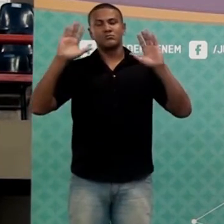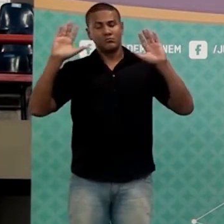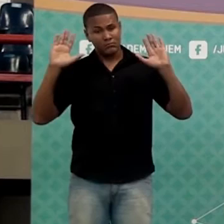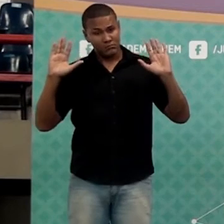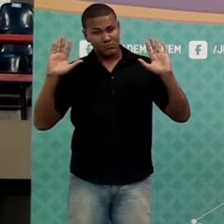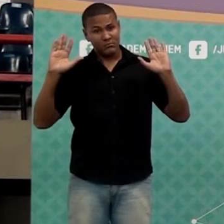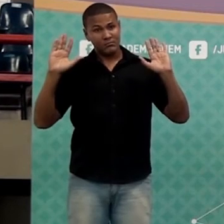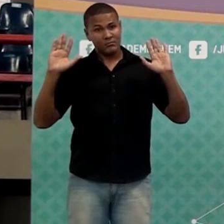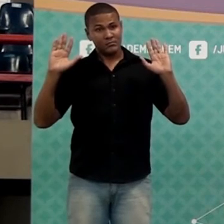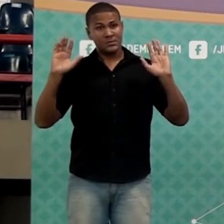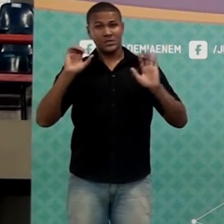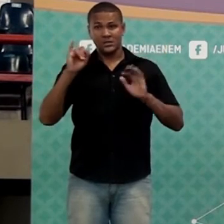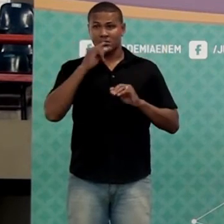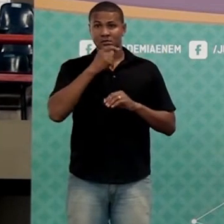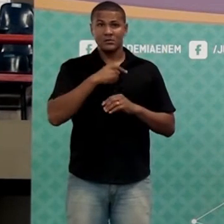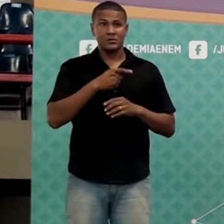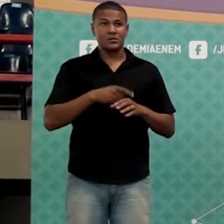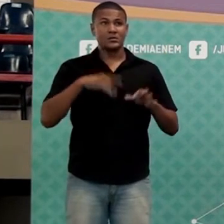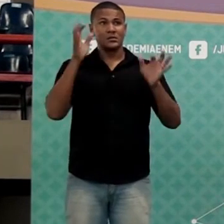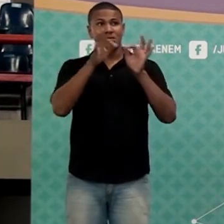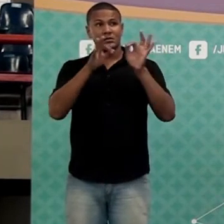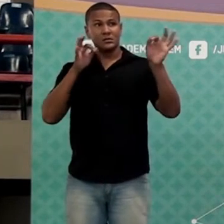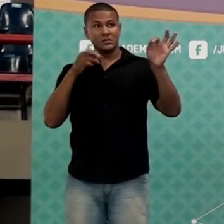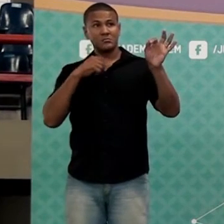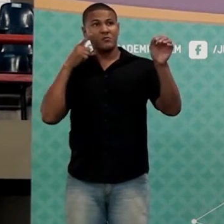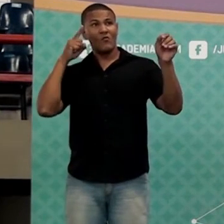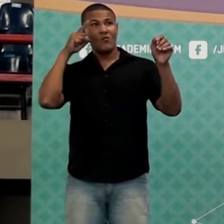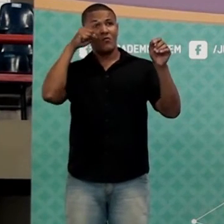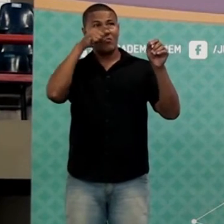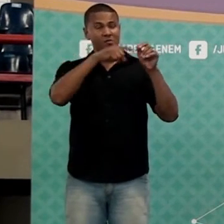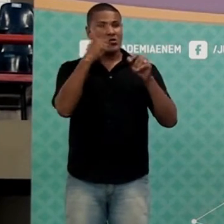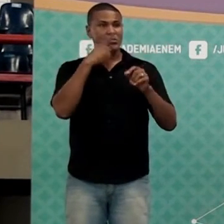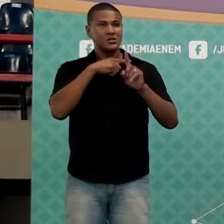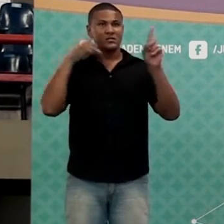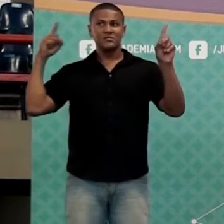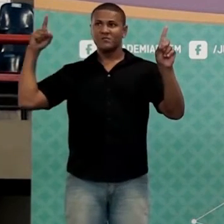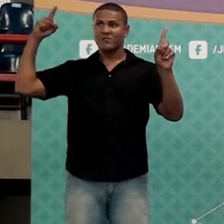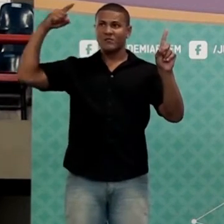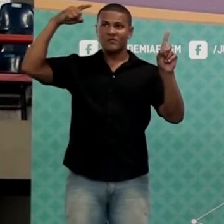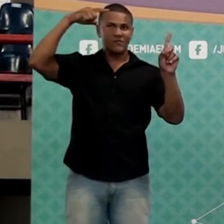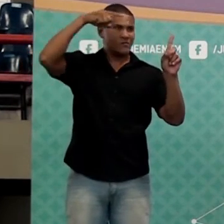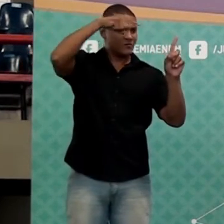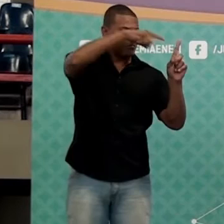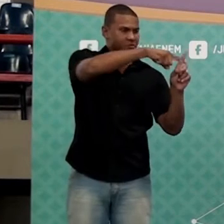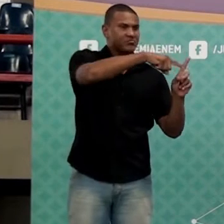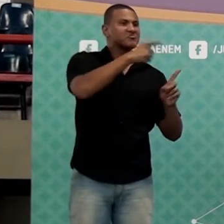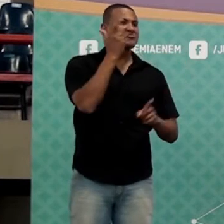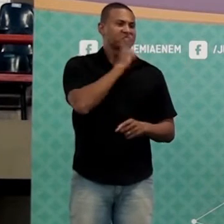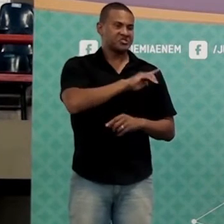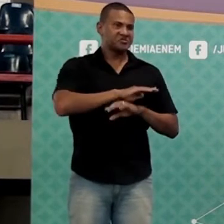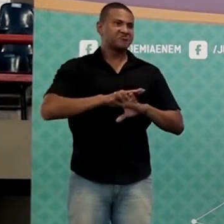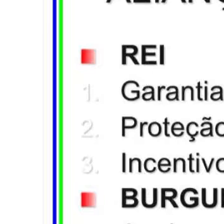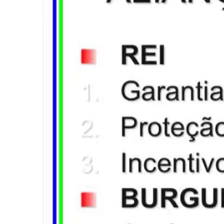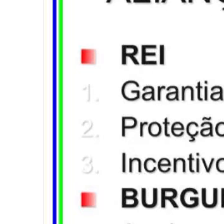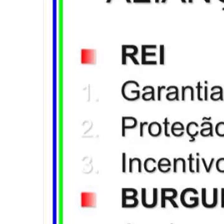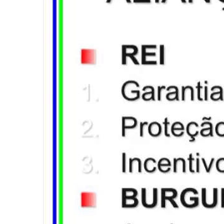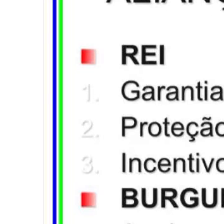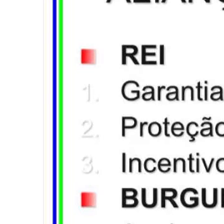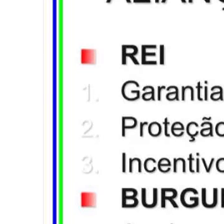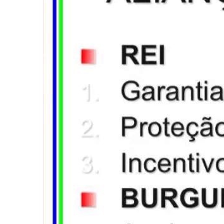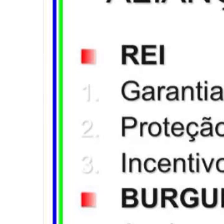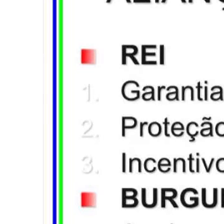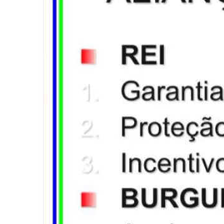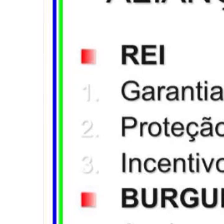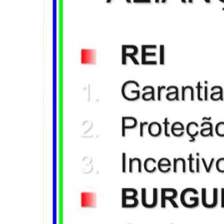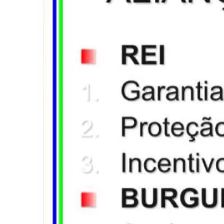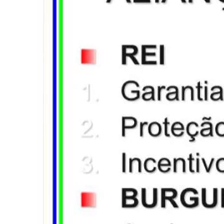não sei se é verdade, que uma flechada corre mais que ele. A flecha sem correr ainda pega ele, tá certo? Então não é muito